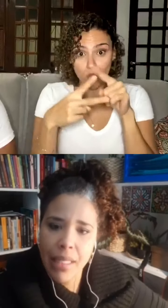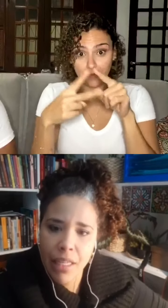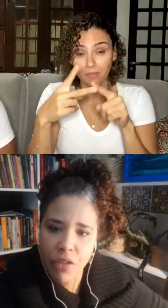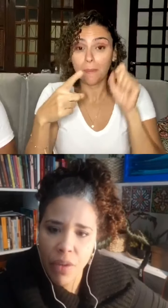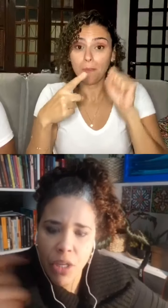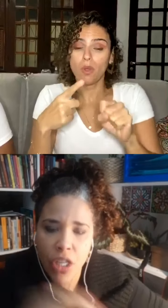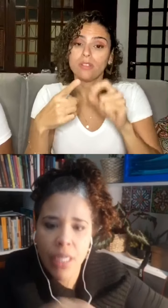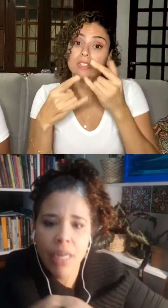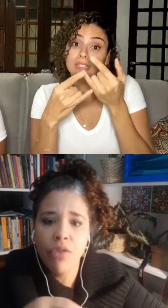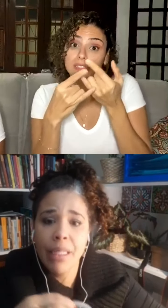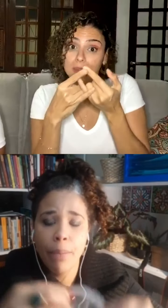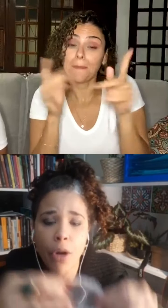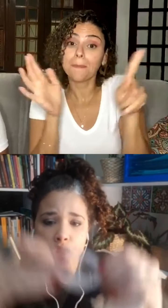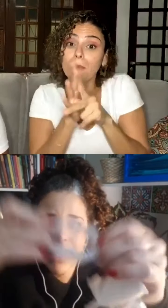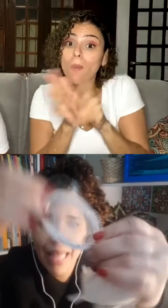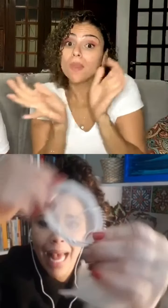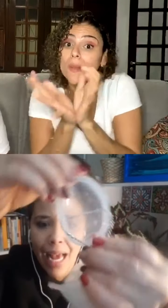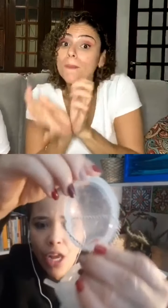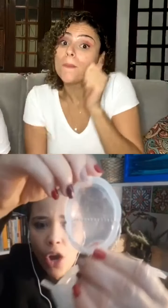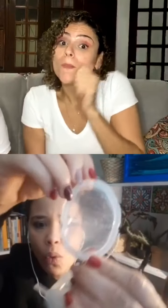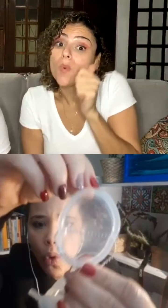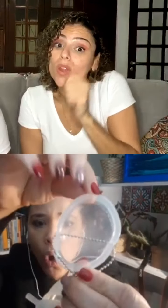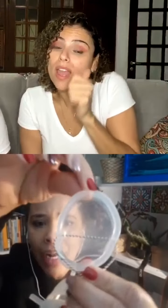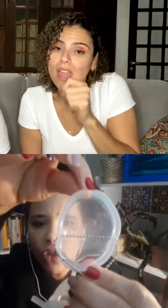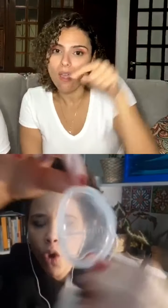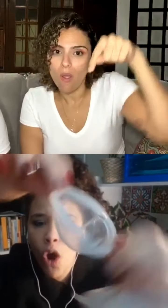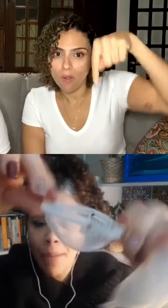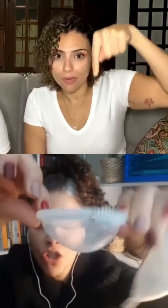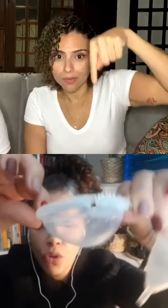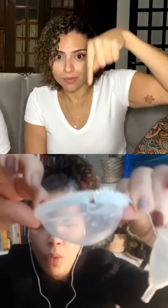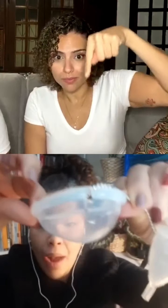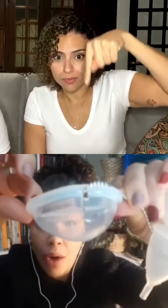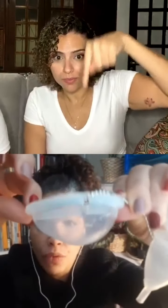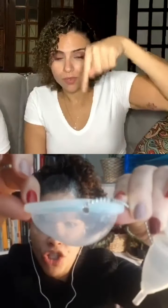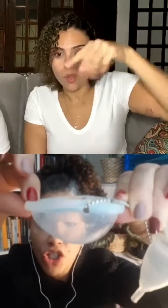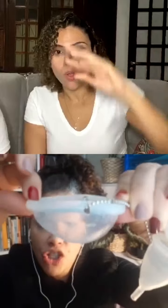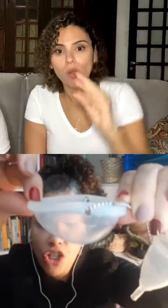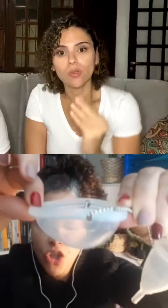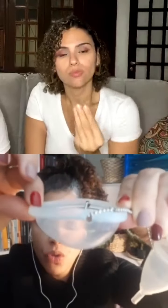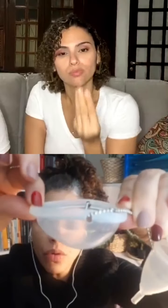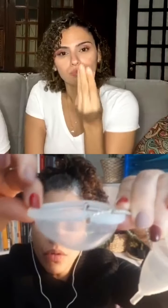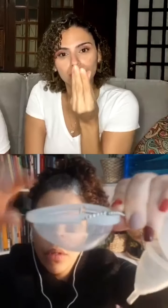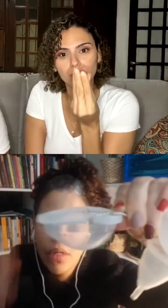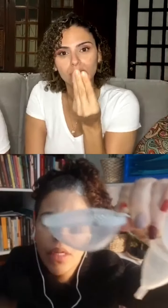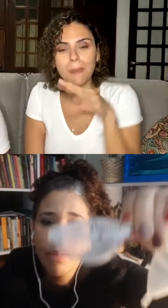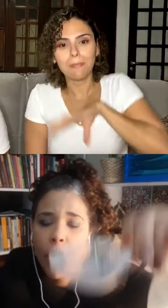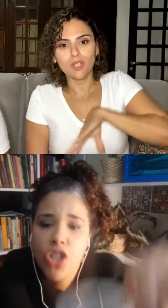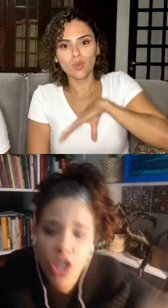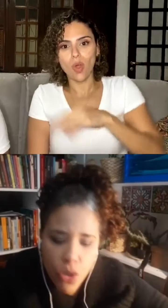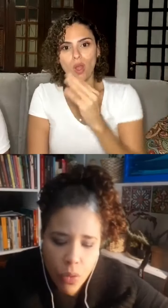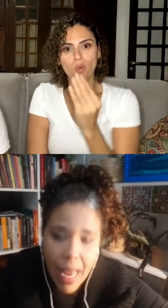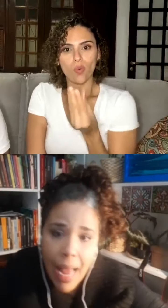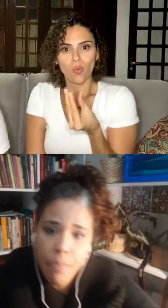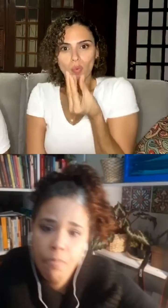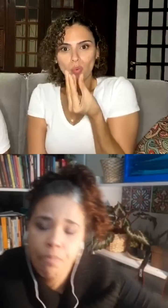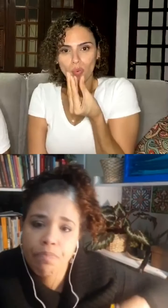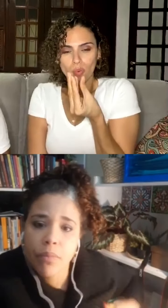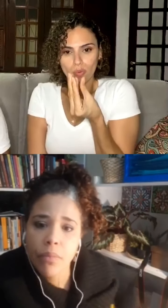camisinha feminina, você pode usar o coletor menstrual de disco, que pode te